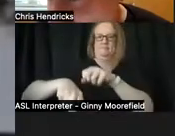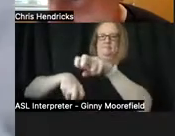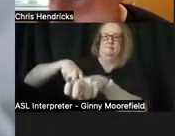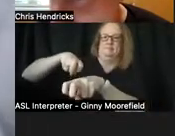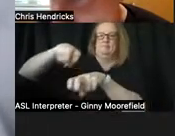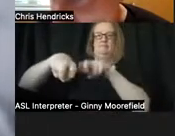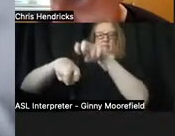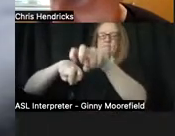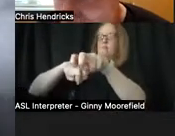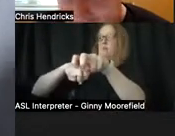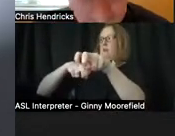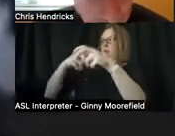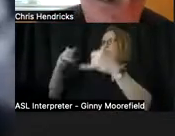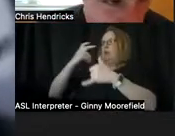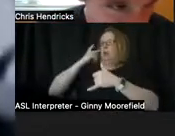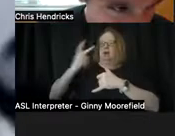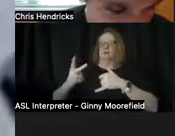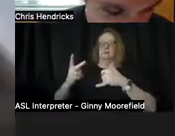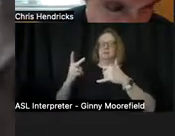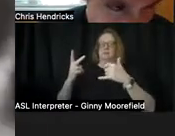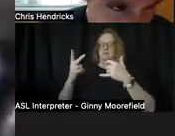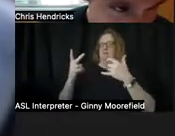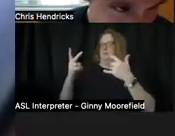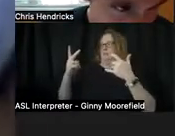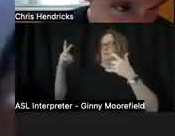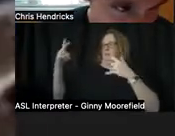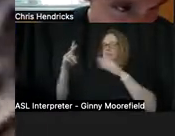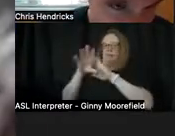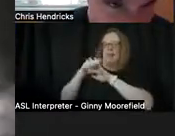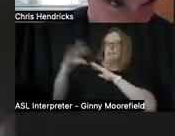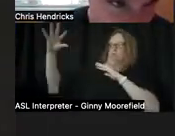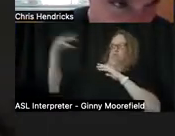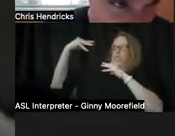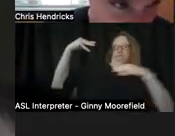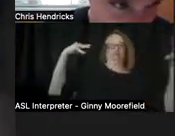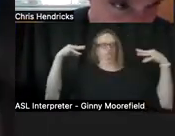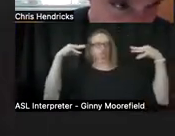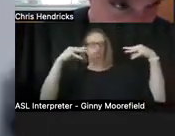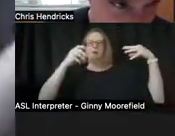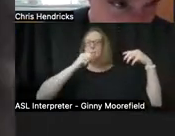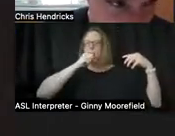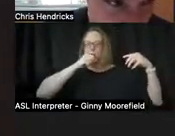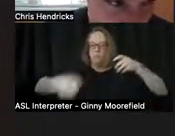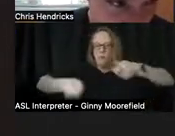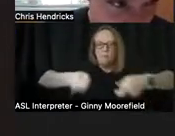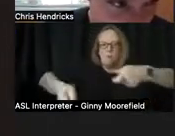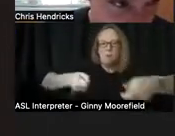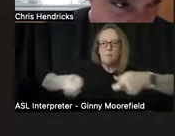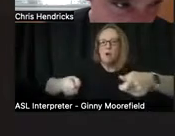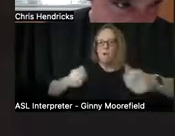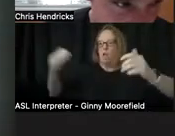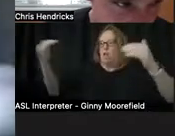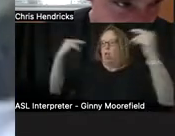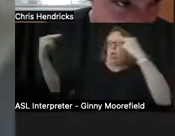me di cuenta tenía 15 cámaras y micrófonos alrededor de mí hacía mucho calor era el mes de marzo